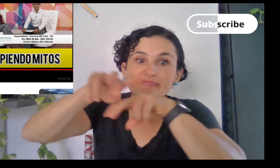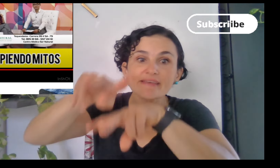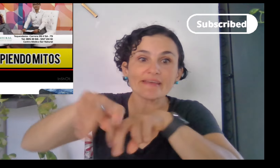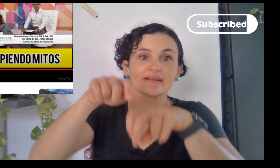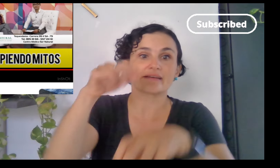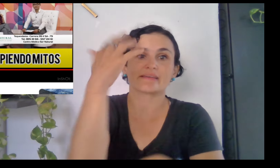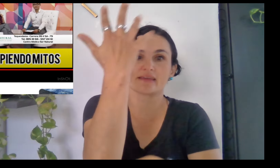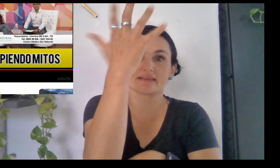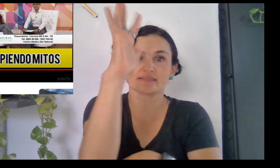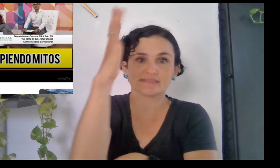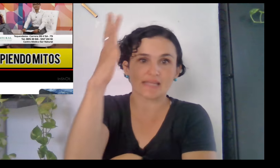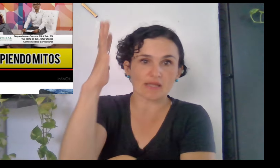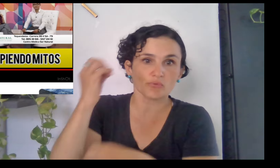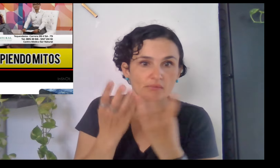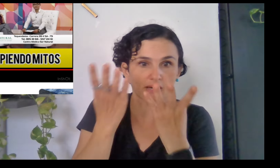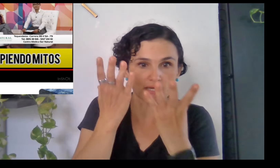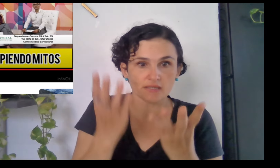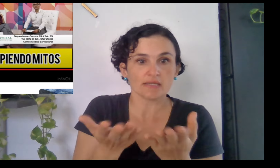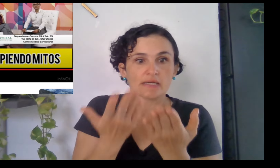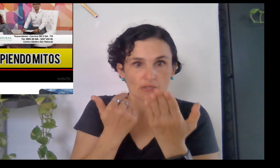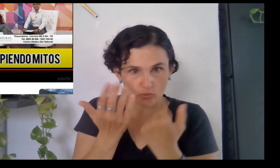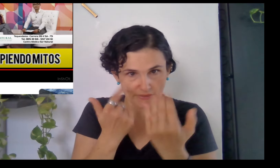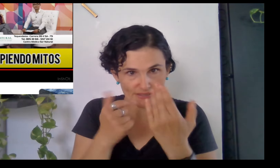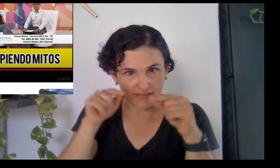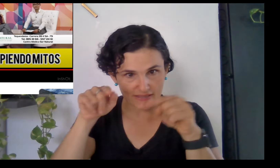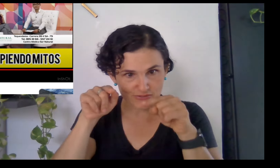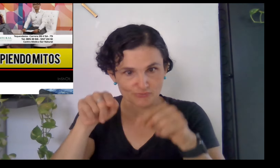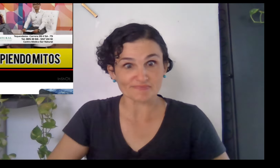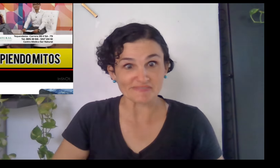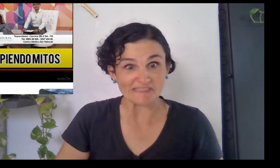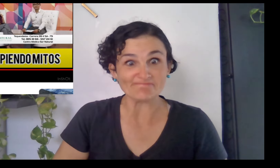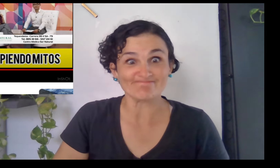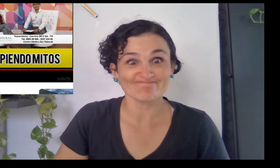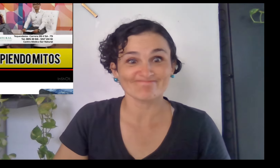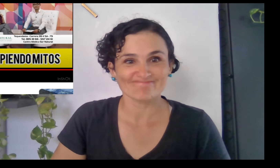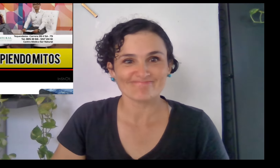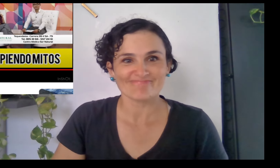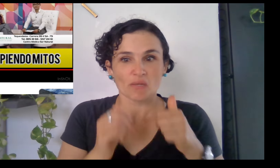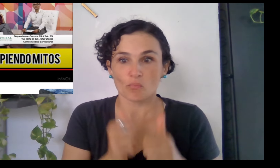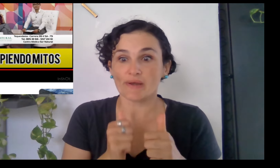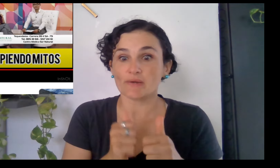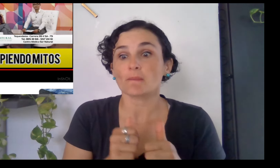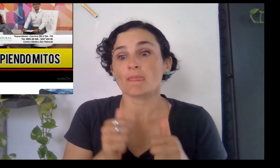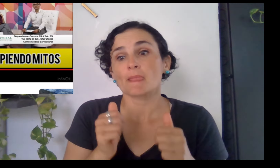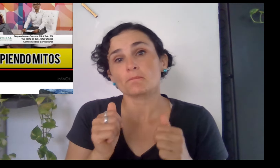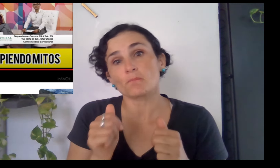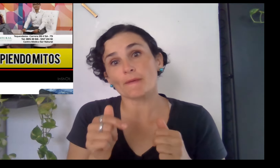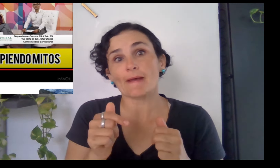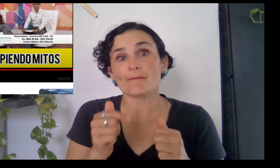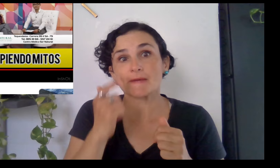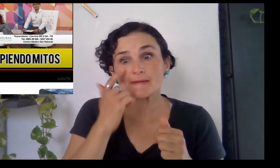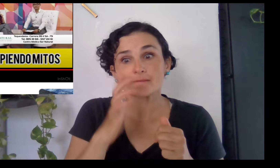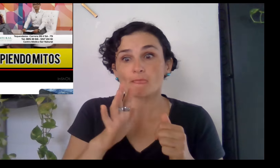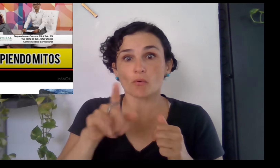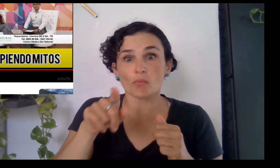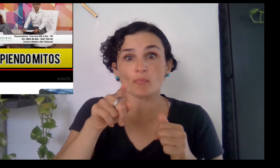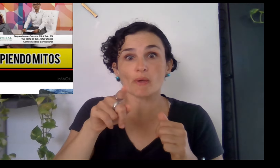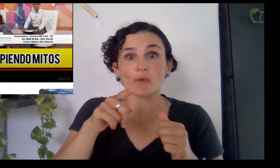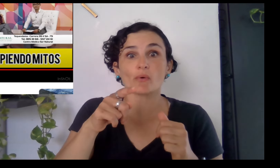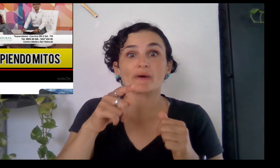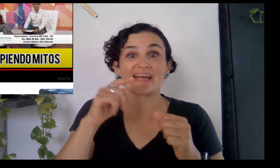ha estado viva, comer de esto, ¿sí? Bueno, voy a ver cómo puedo